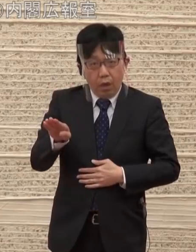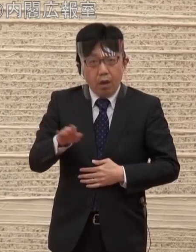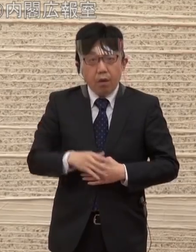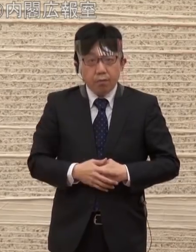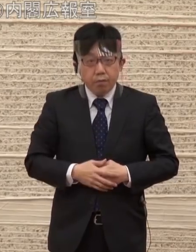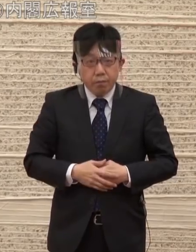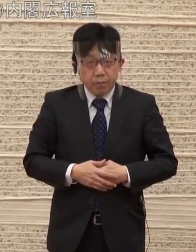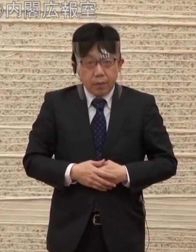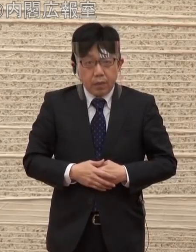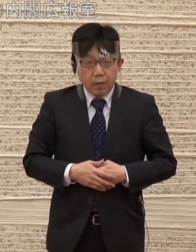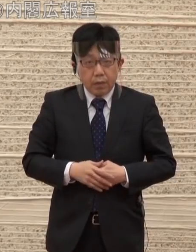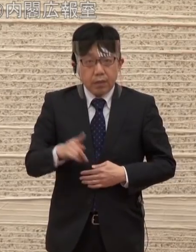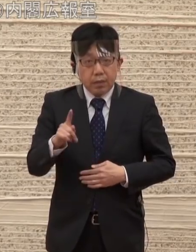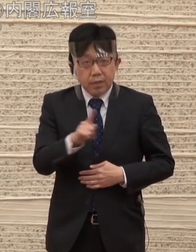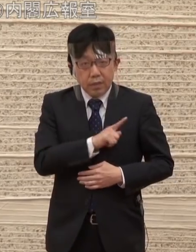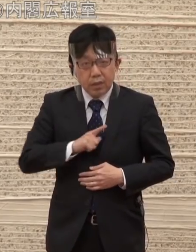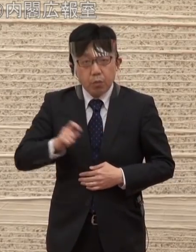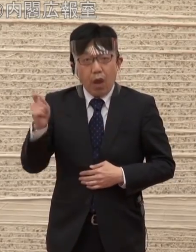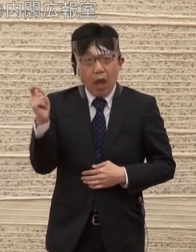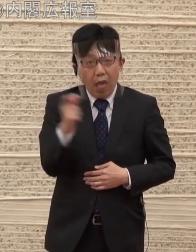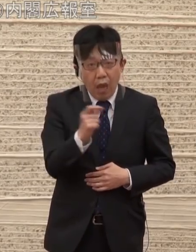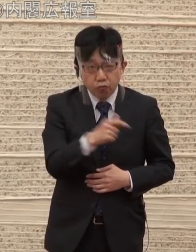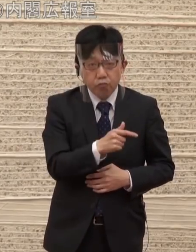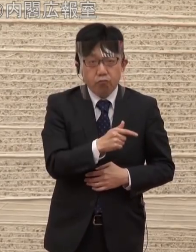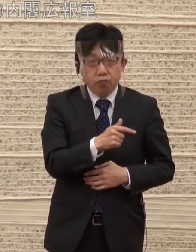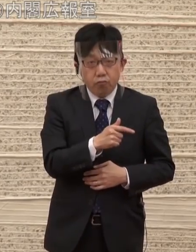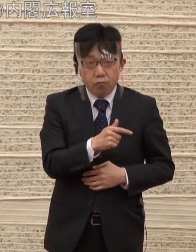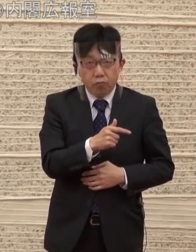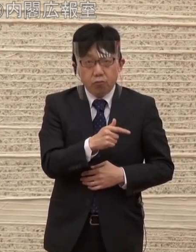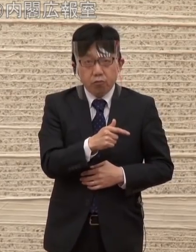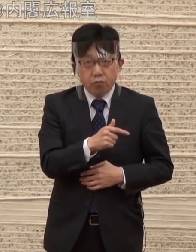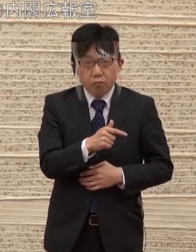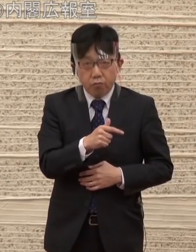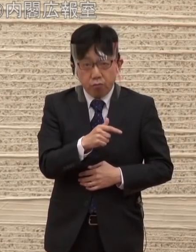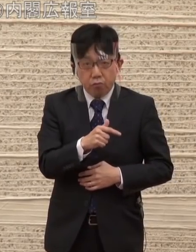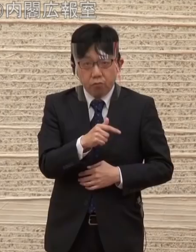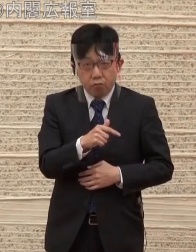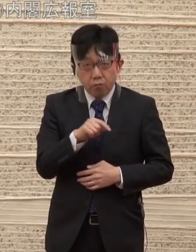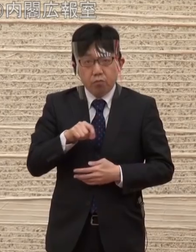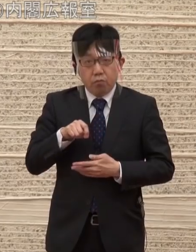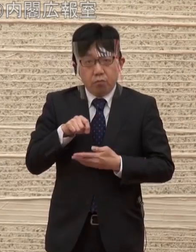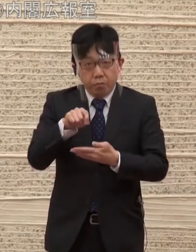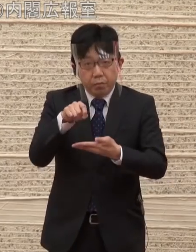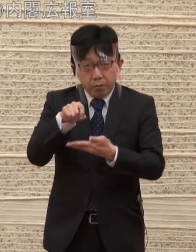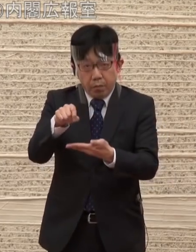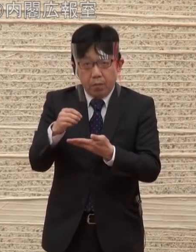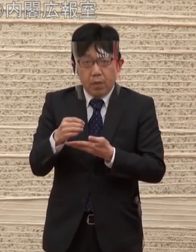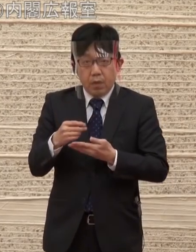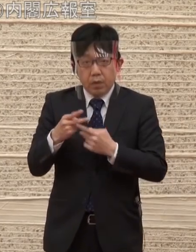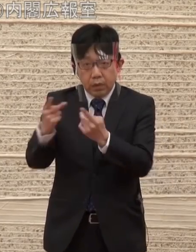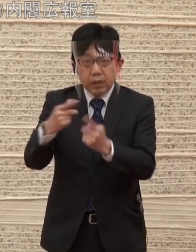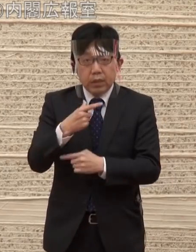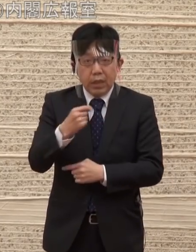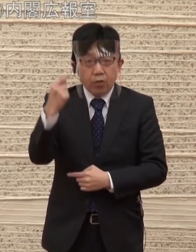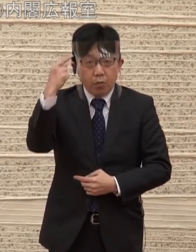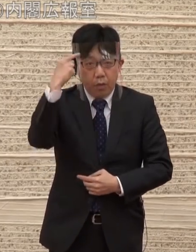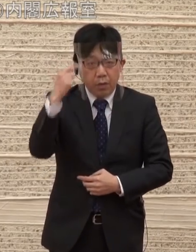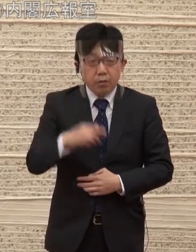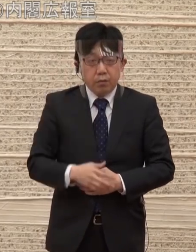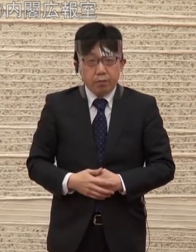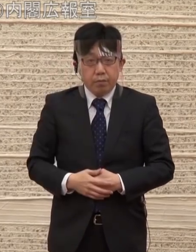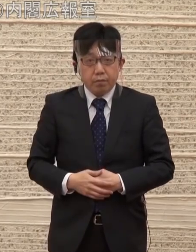で受けましたも一日も早く東京できるように全力で取り組んでいきたいとおもいますはい数ではの次の